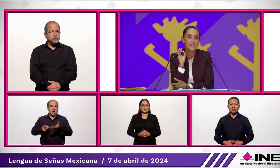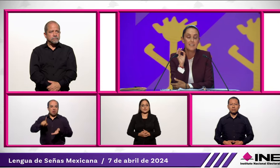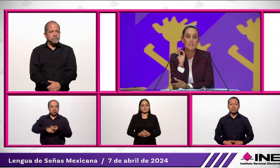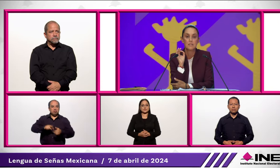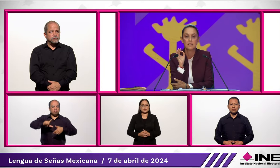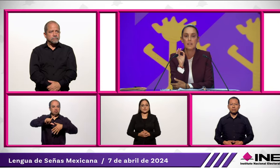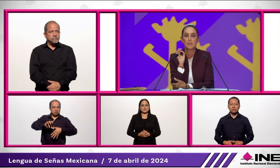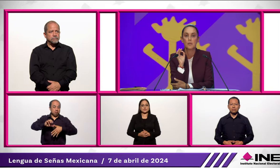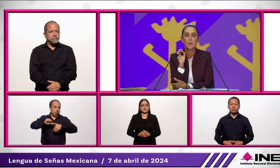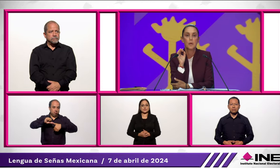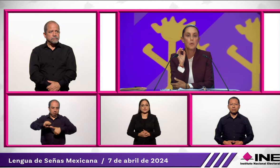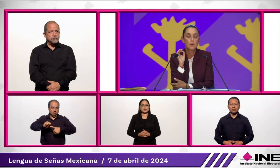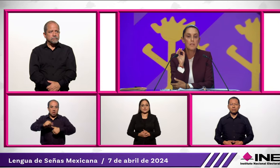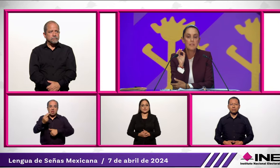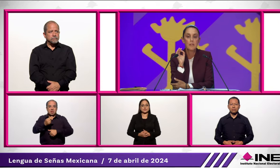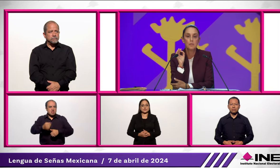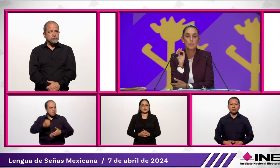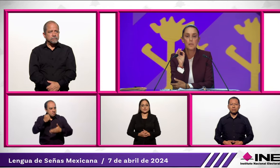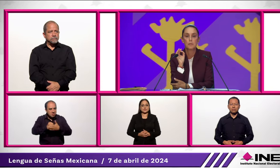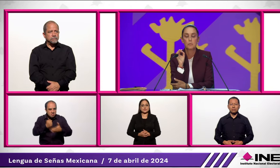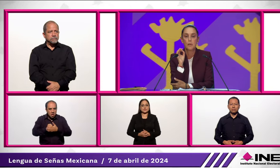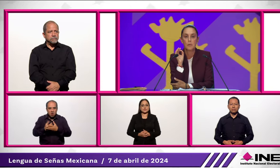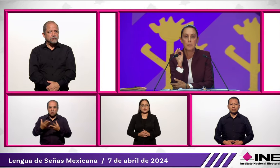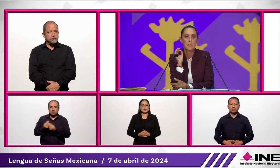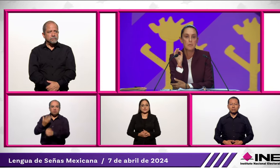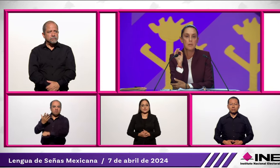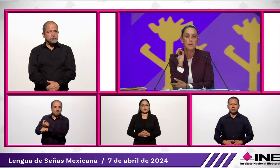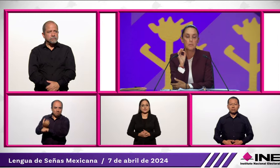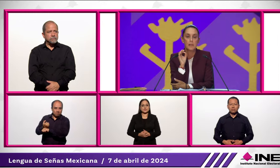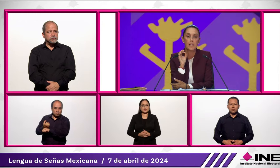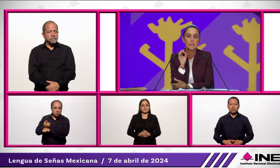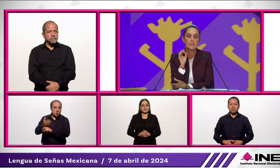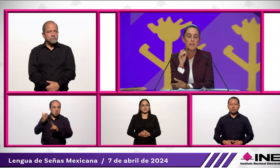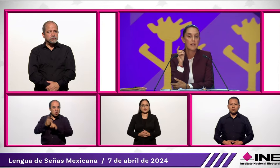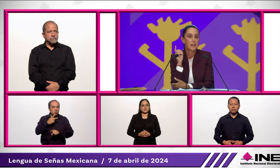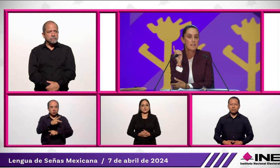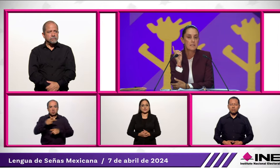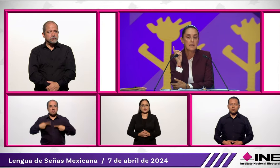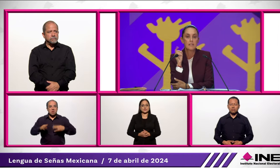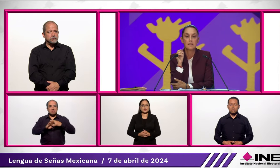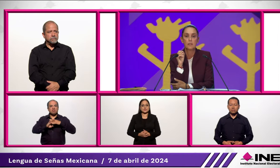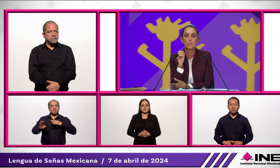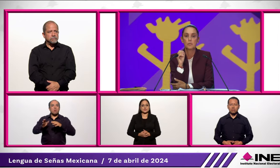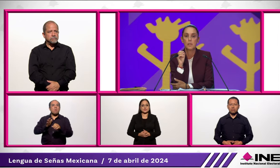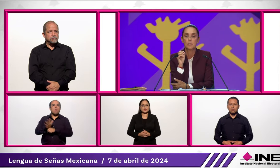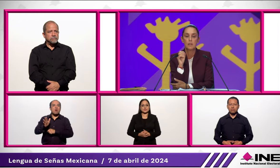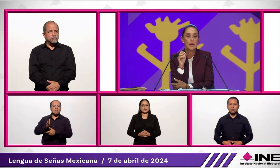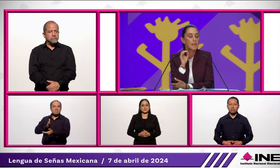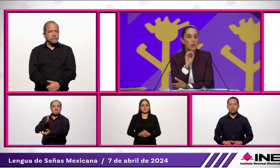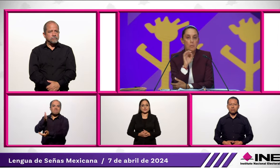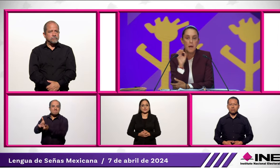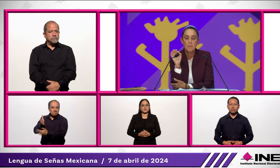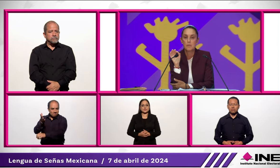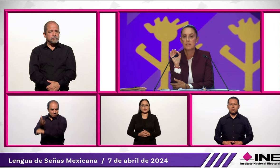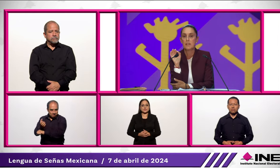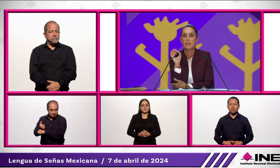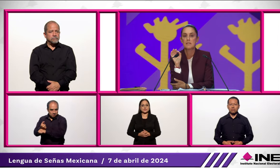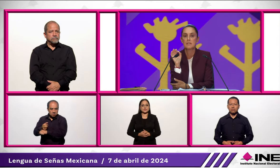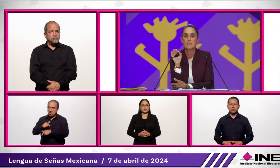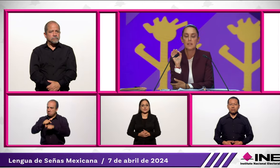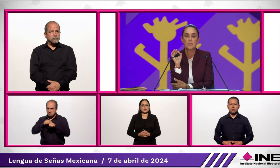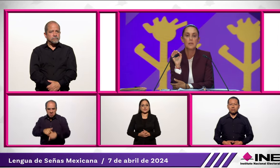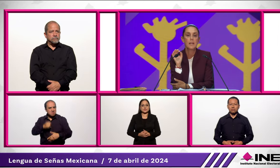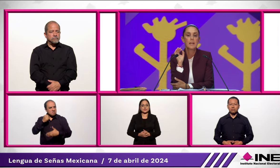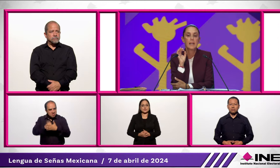que seguir insistiendo con Estados Unidos, porque el objetivo de los migrantes es ir a Estados Unidos y lo vamos a